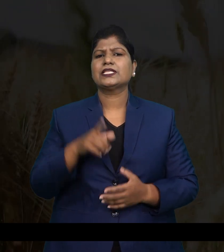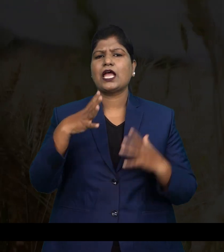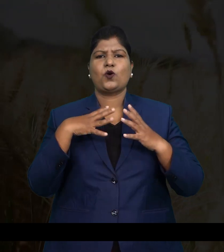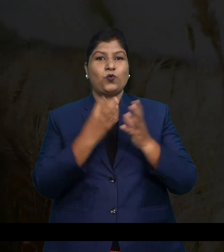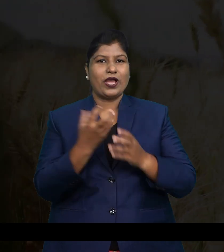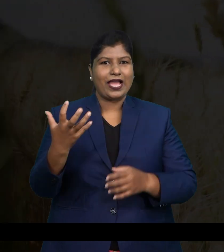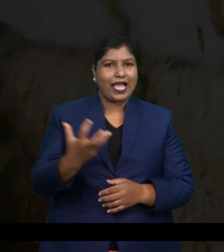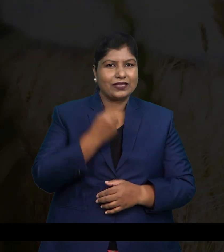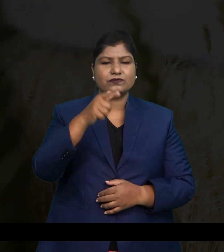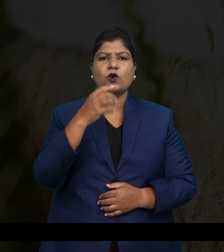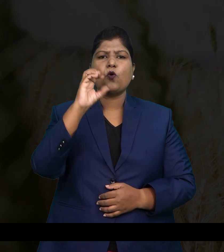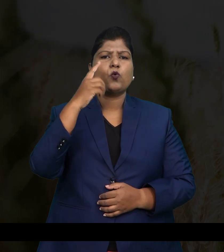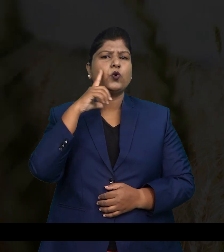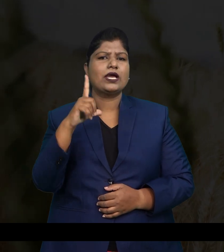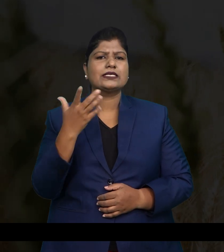आपल्याला